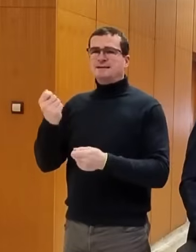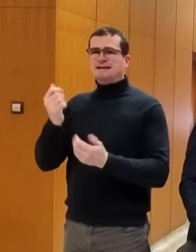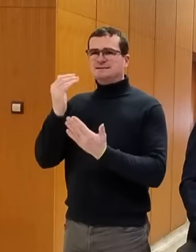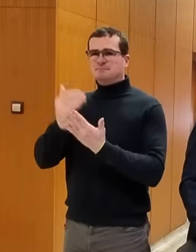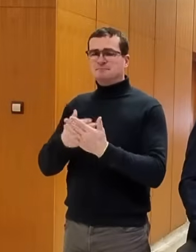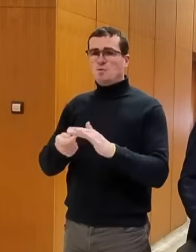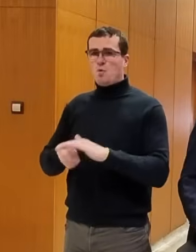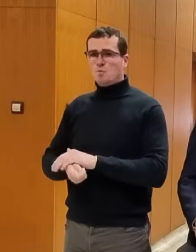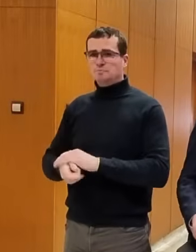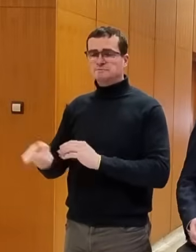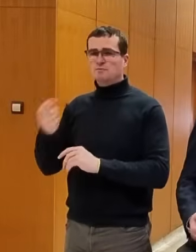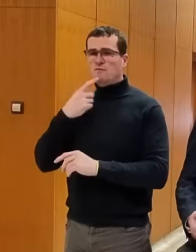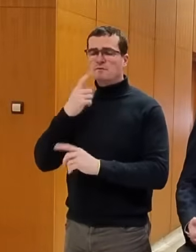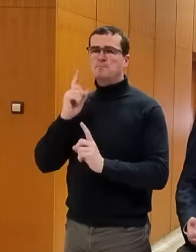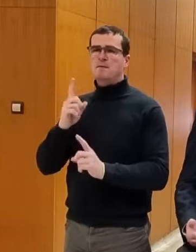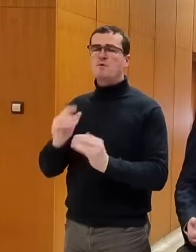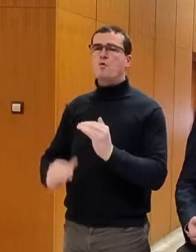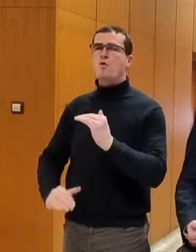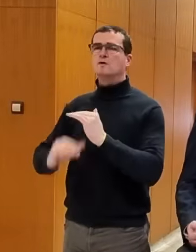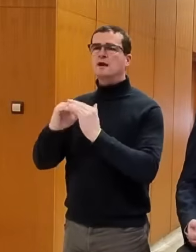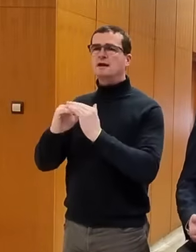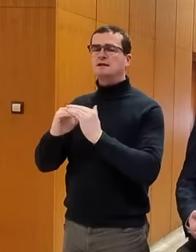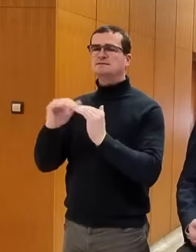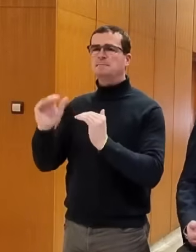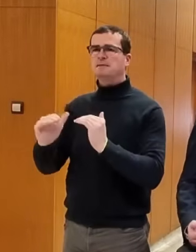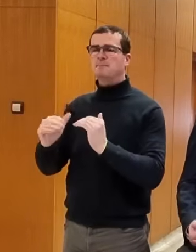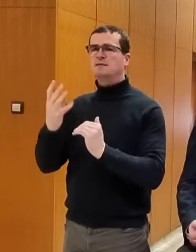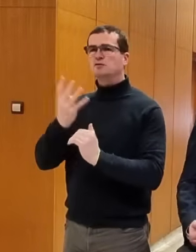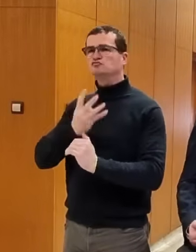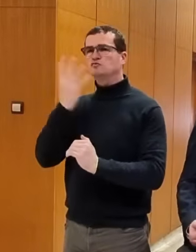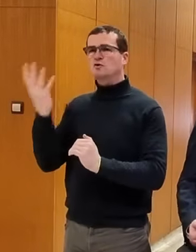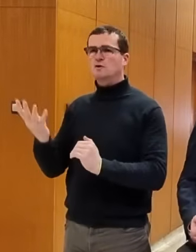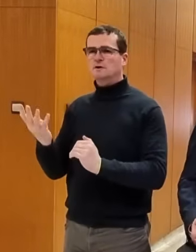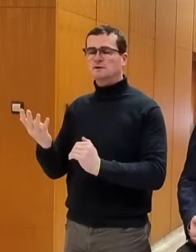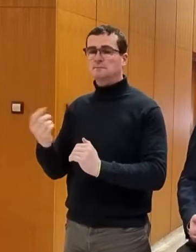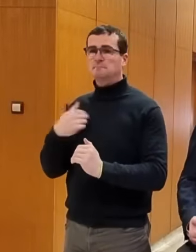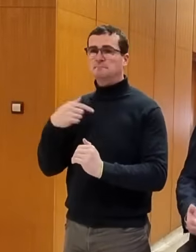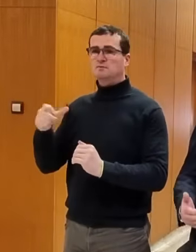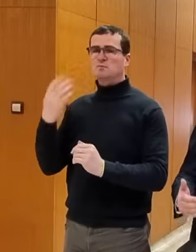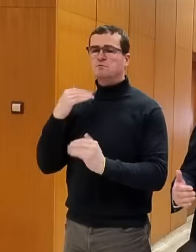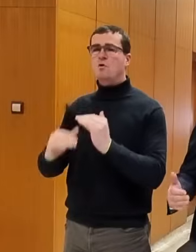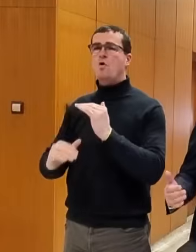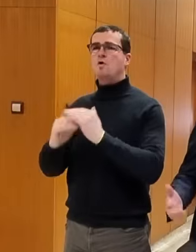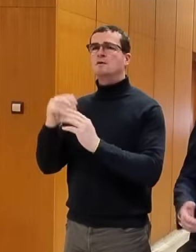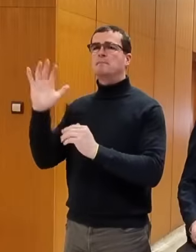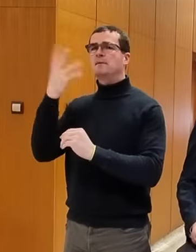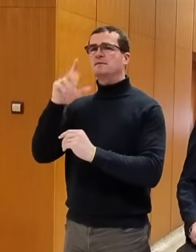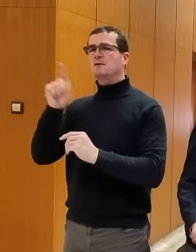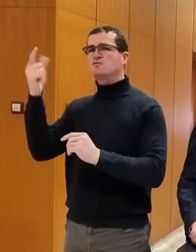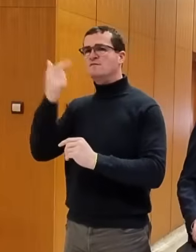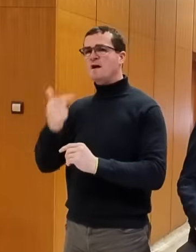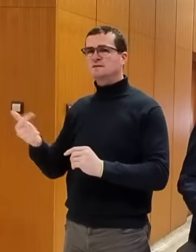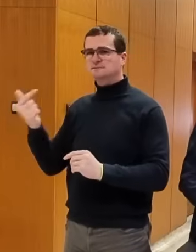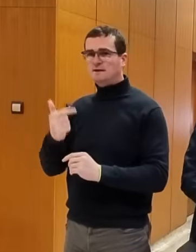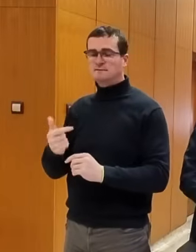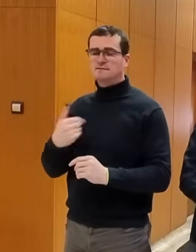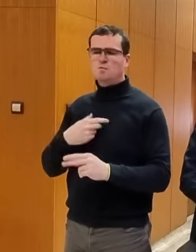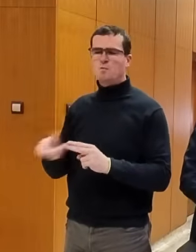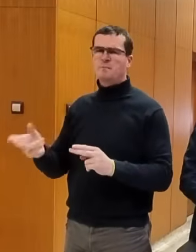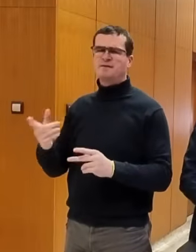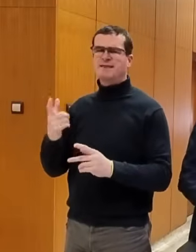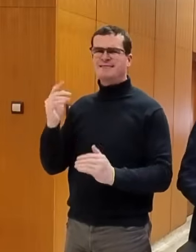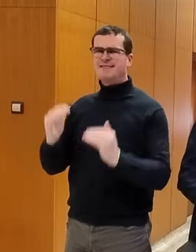sadzby za korupciu, hovorí, že má byť horná hranica minimálne 4 roky. My sme tu mali horné hranice 15 až 20 rokov, čiže my sme mali